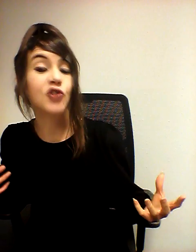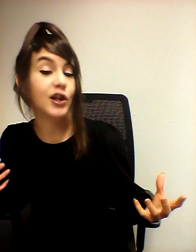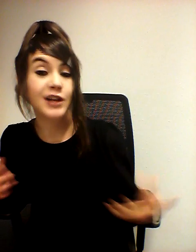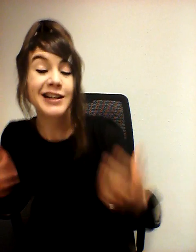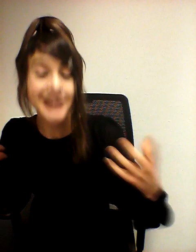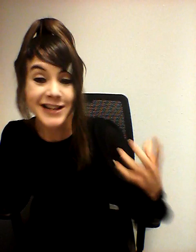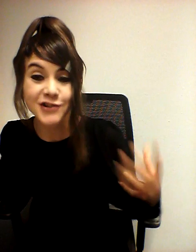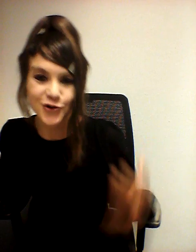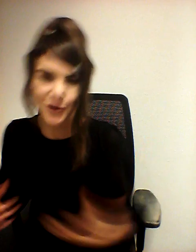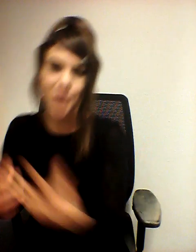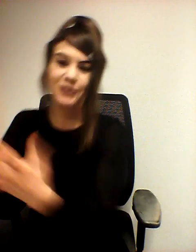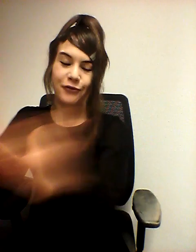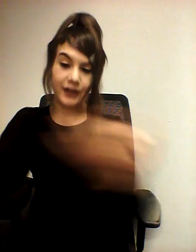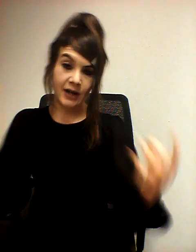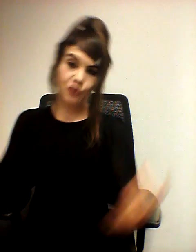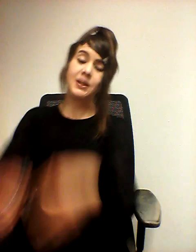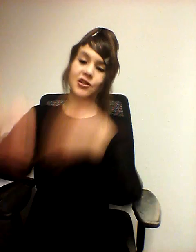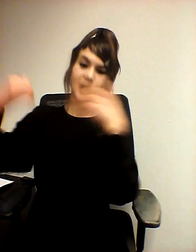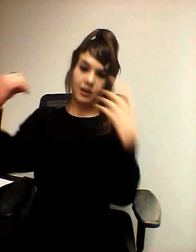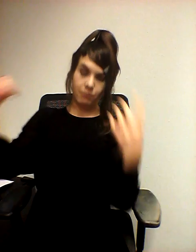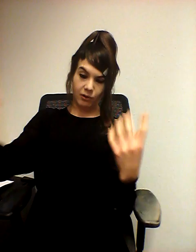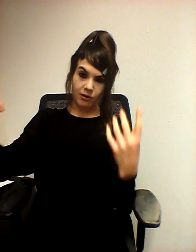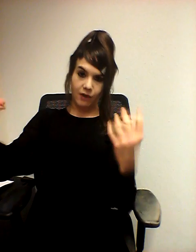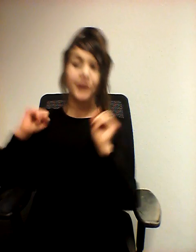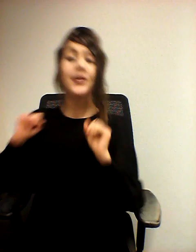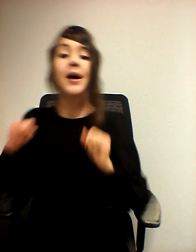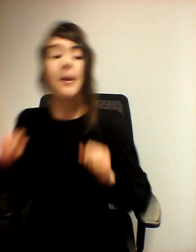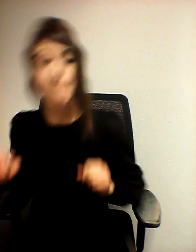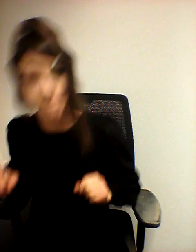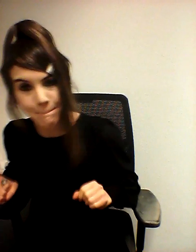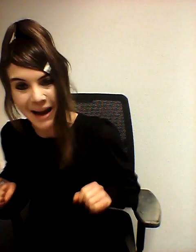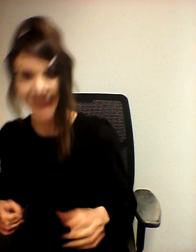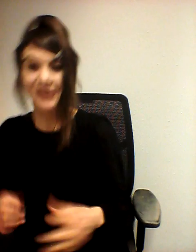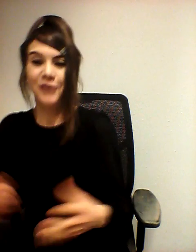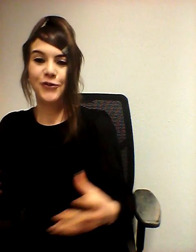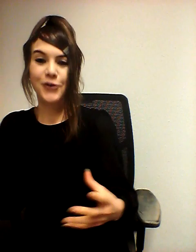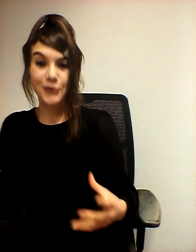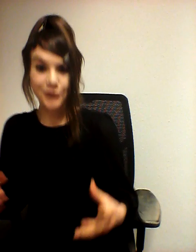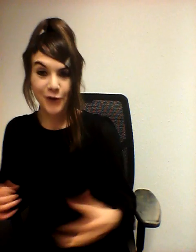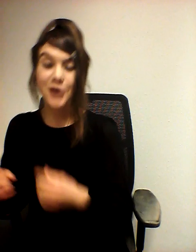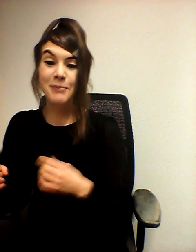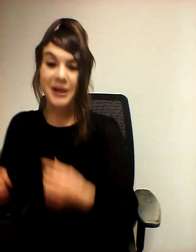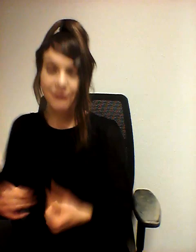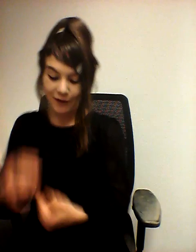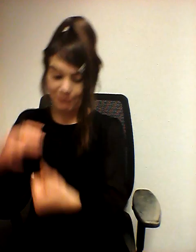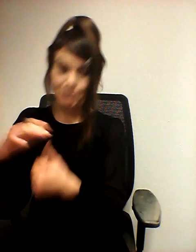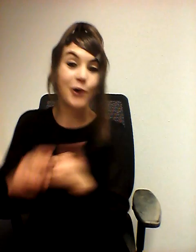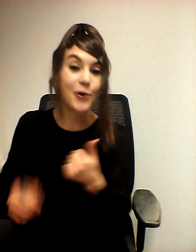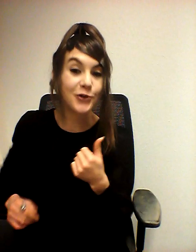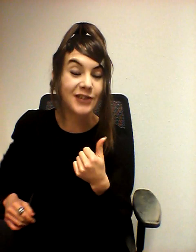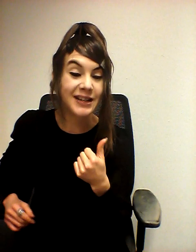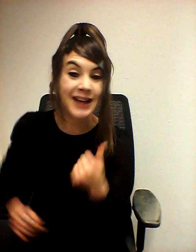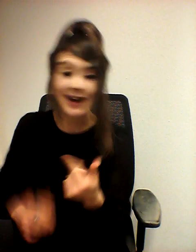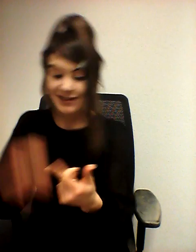in de lysosomen van jouw spiercellen belanden. Maar de vorming van proteasen en